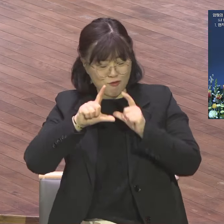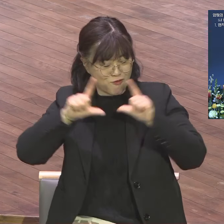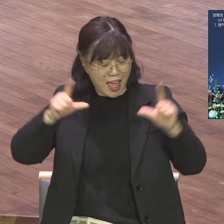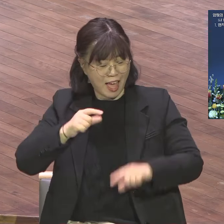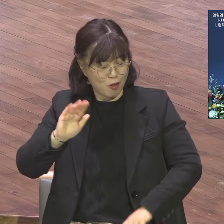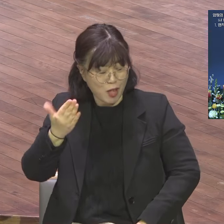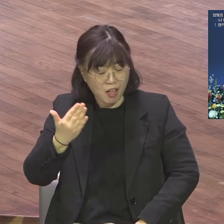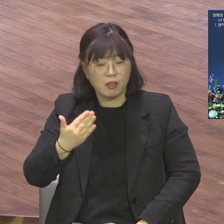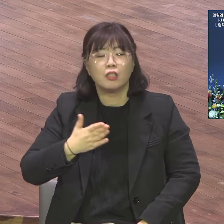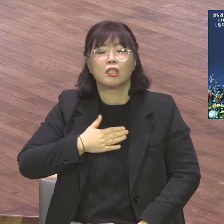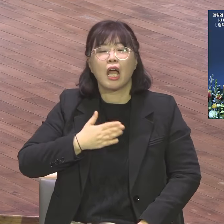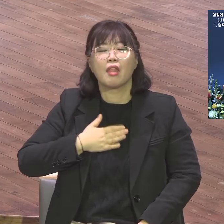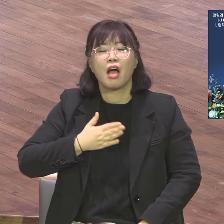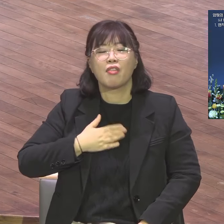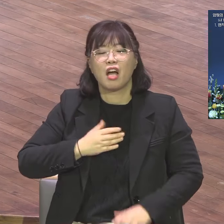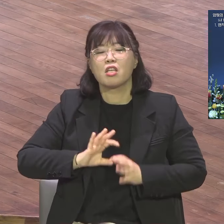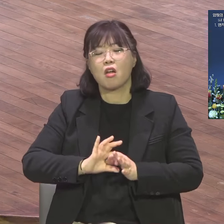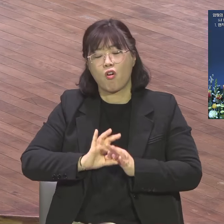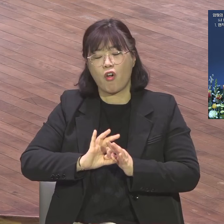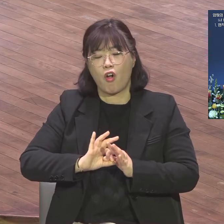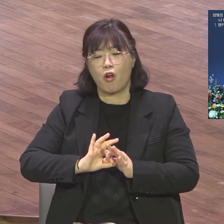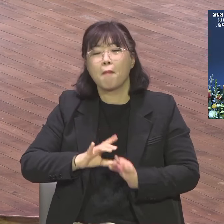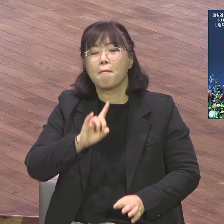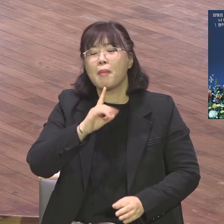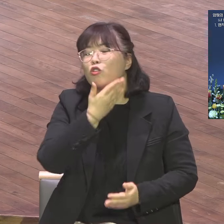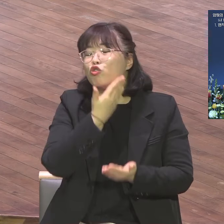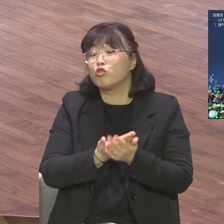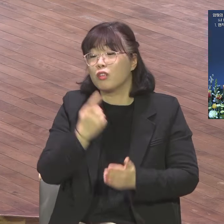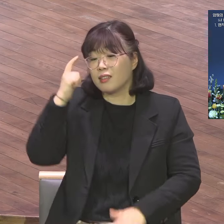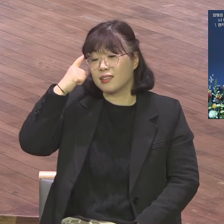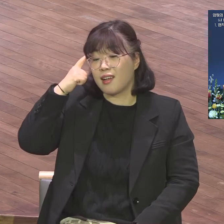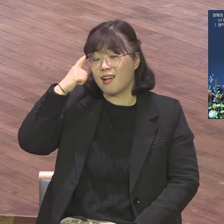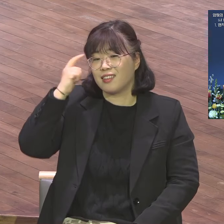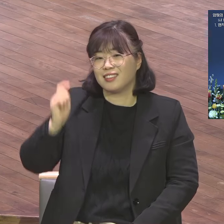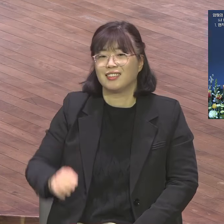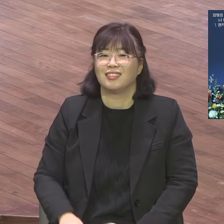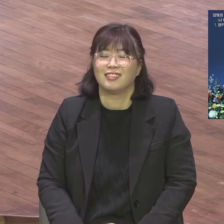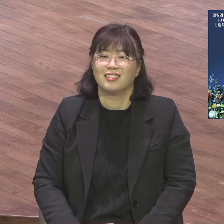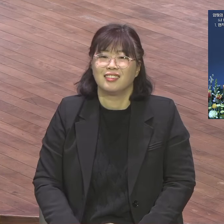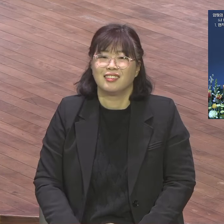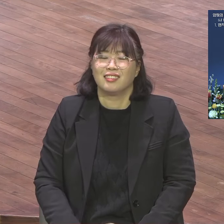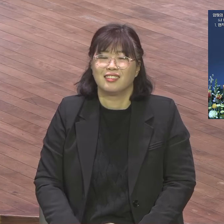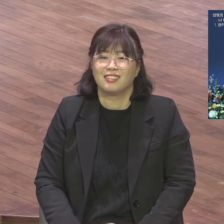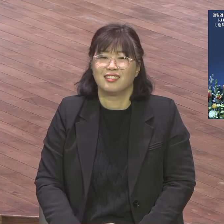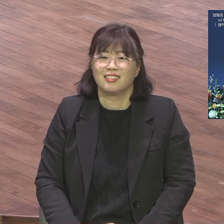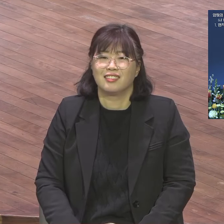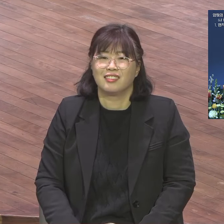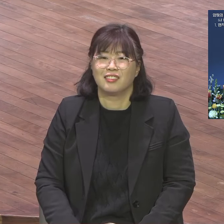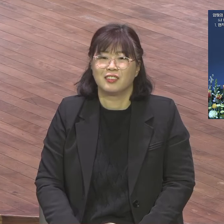다윗은 이걸 가르쳐서 큰 일과 감당하지 못할 놀라운 일에 힘쓰는 것 그랬어요.